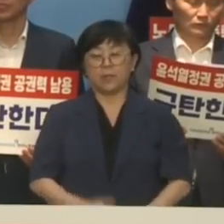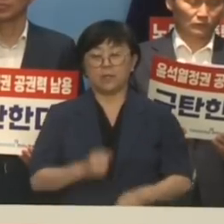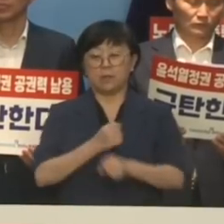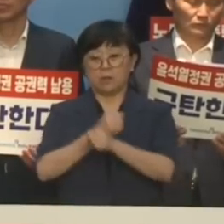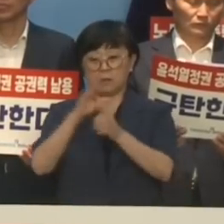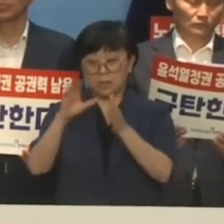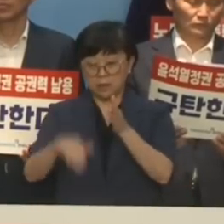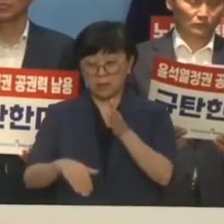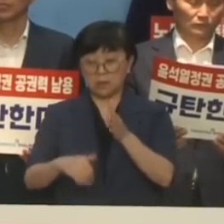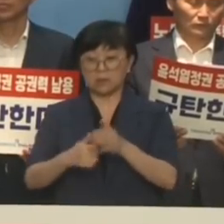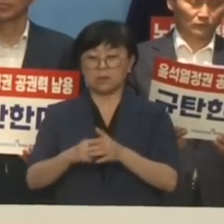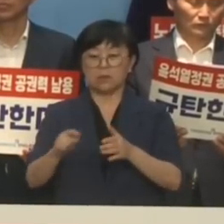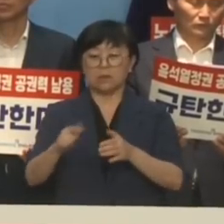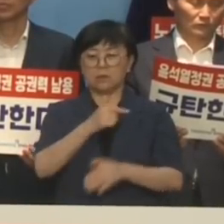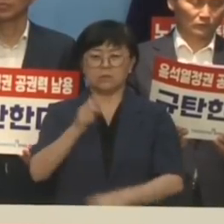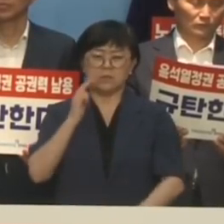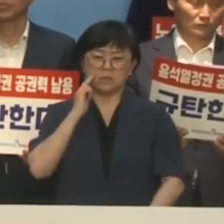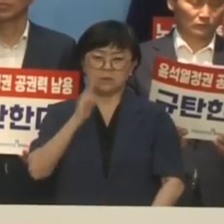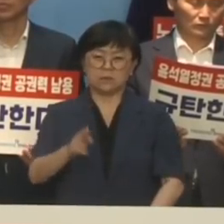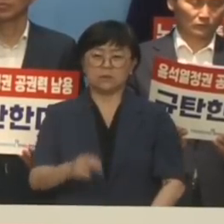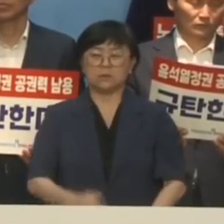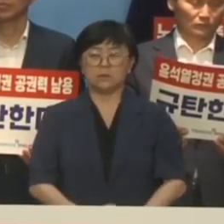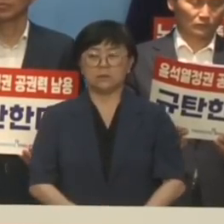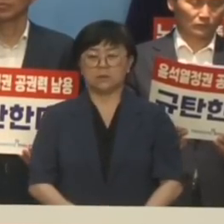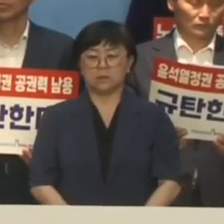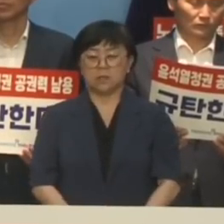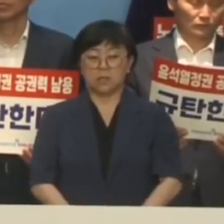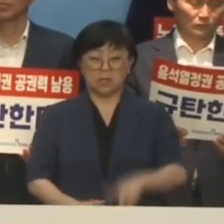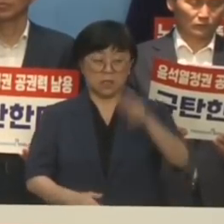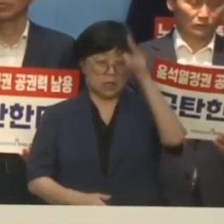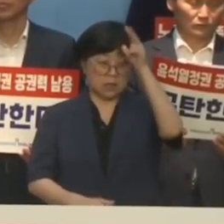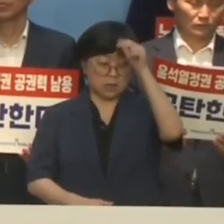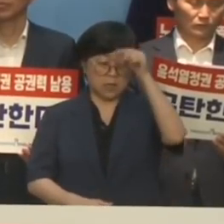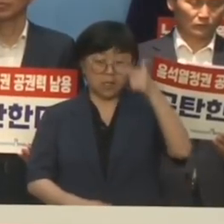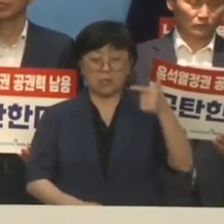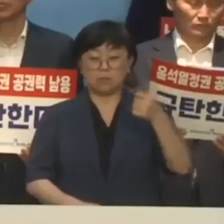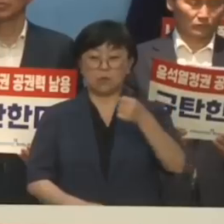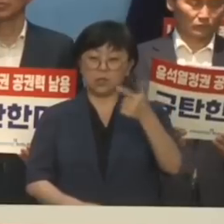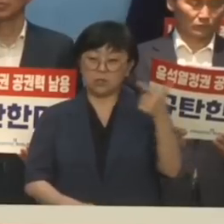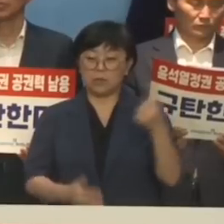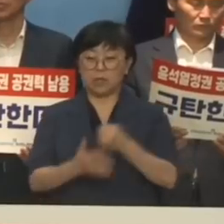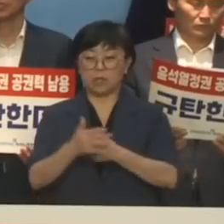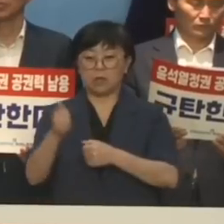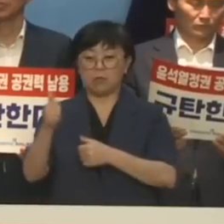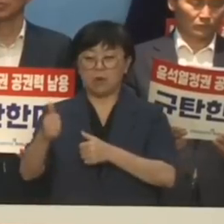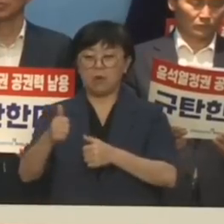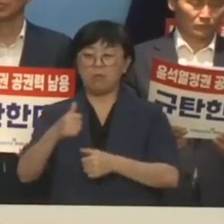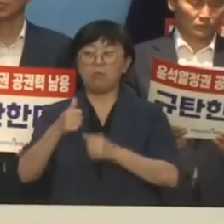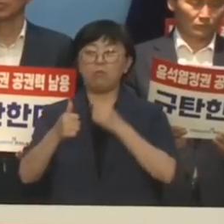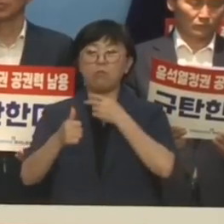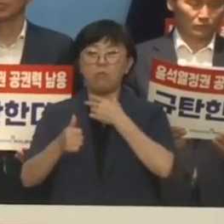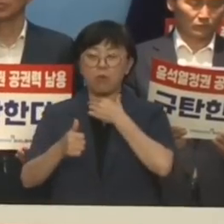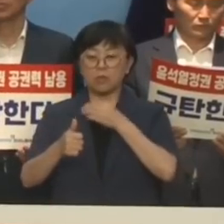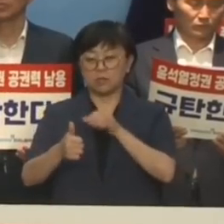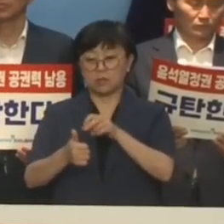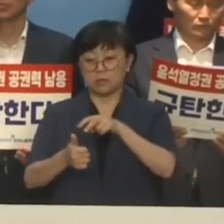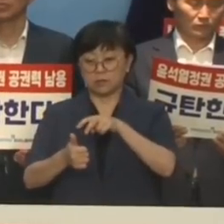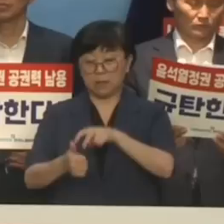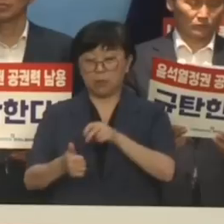연행 과정은 극악무도했다. 경찰과 대여섯 명이 김만재 위원장의 목덜미를